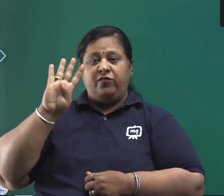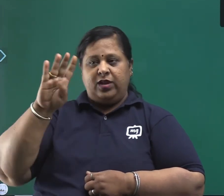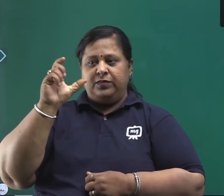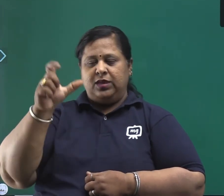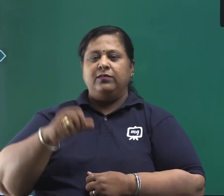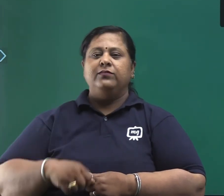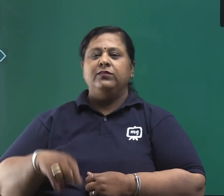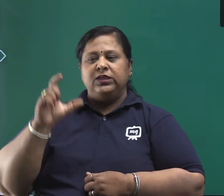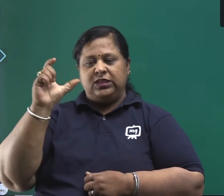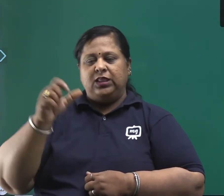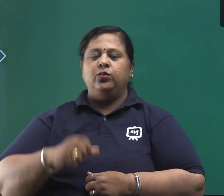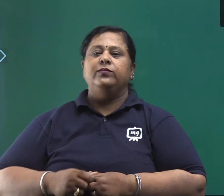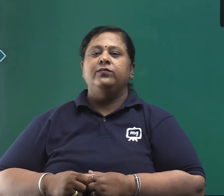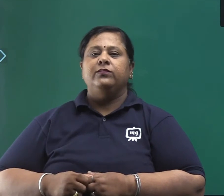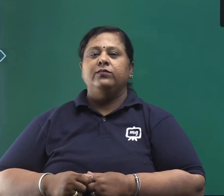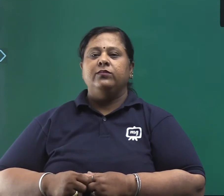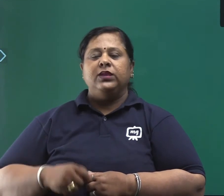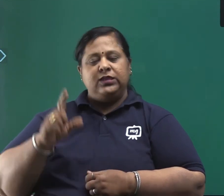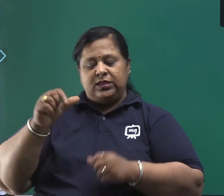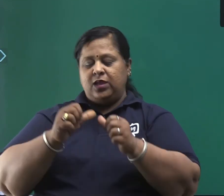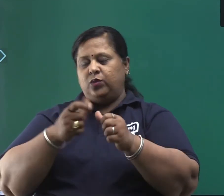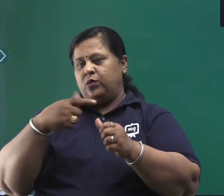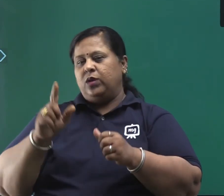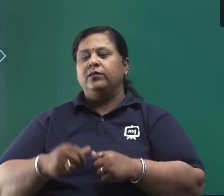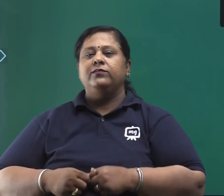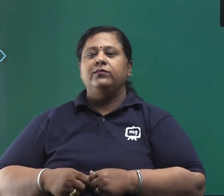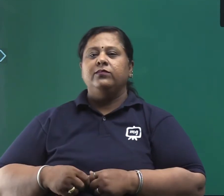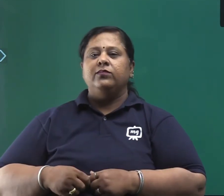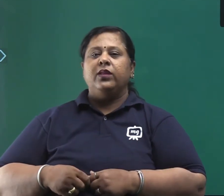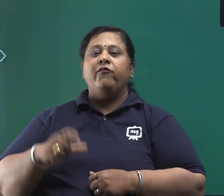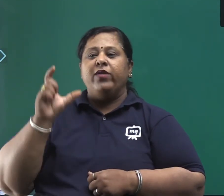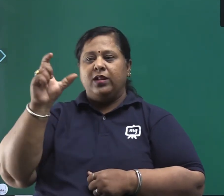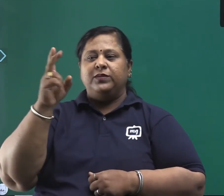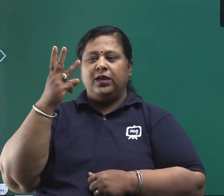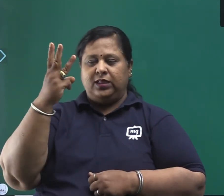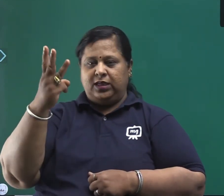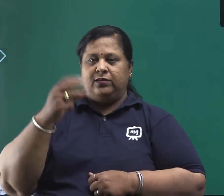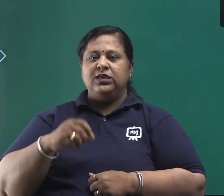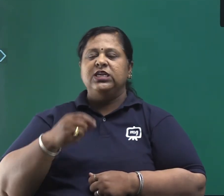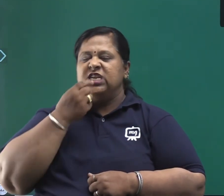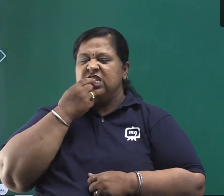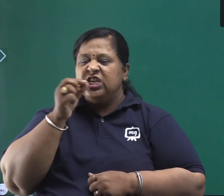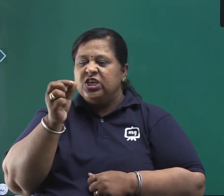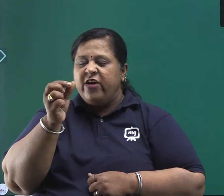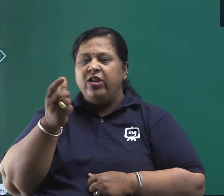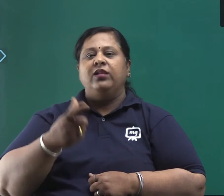विकल्प 4 सत्तू। सही उत्तर होगा विकल्प संख्या 3 चावल।